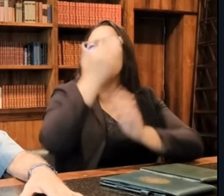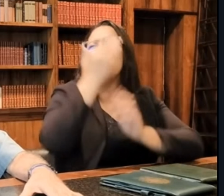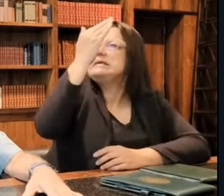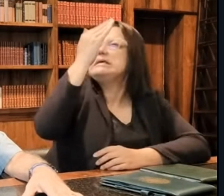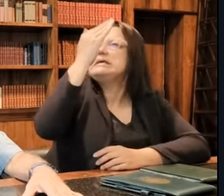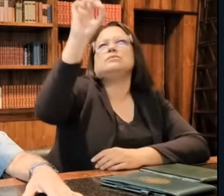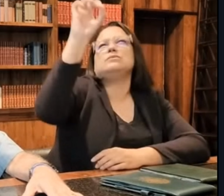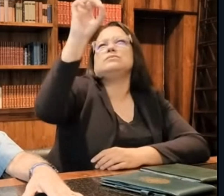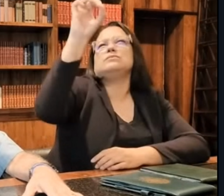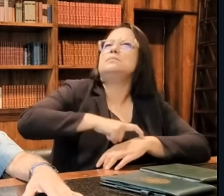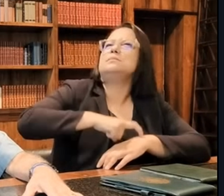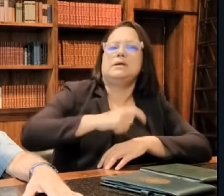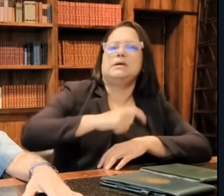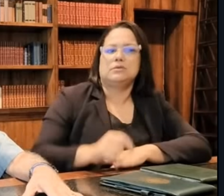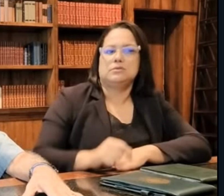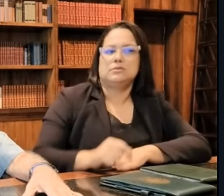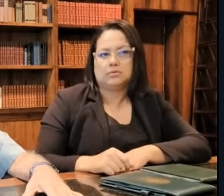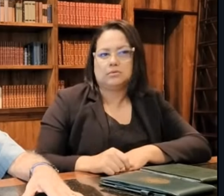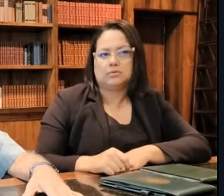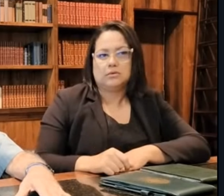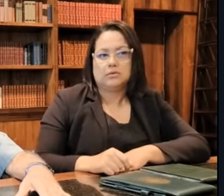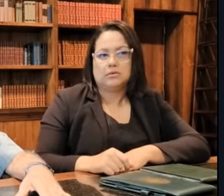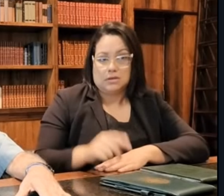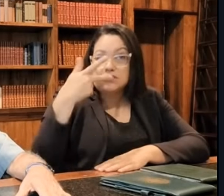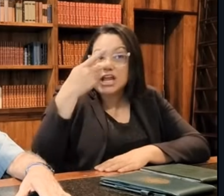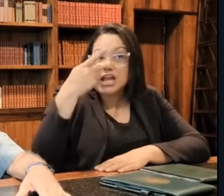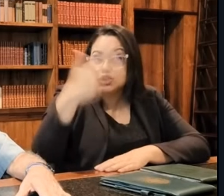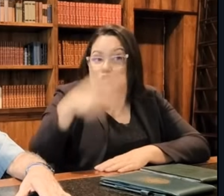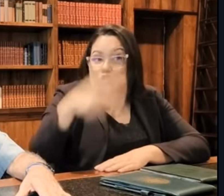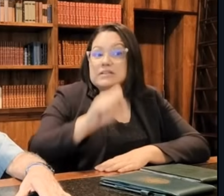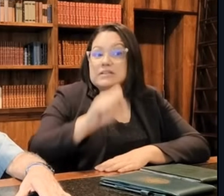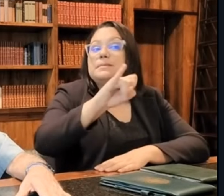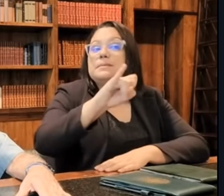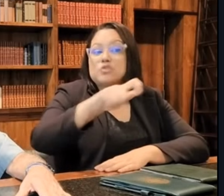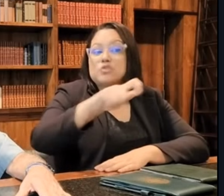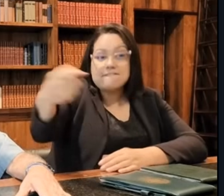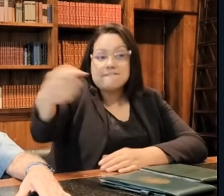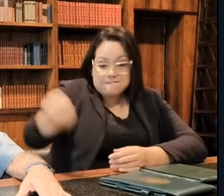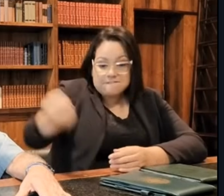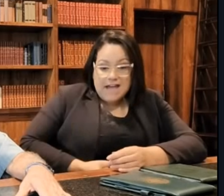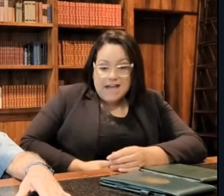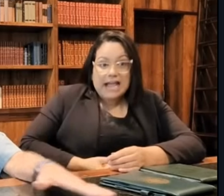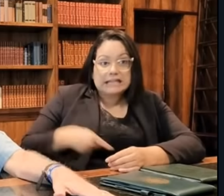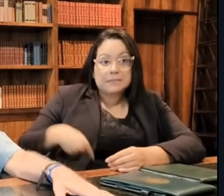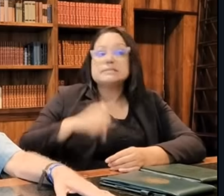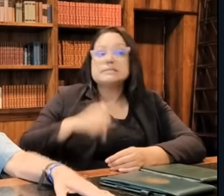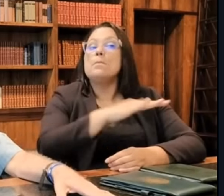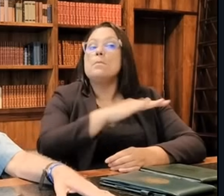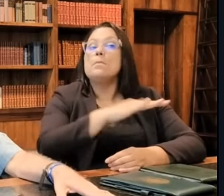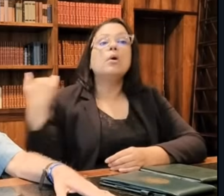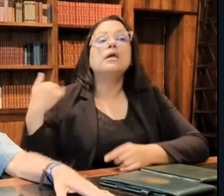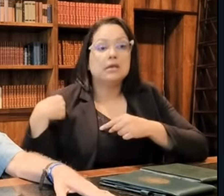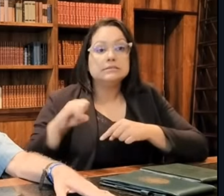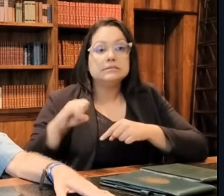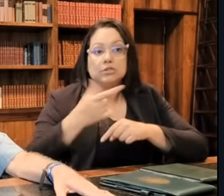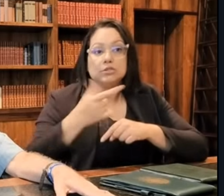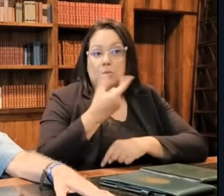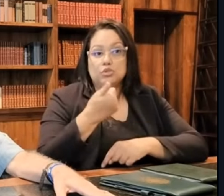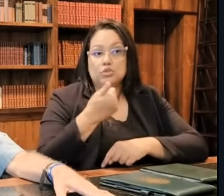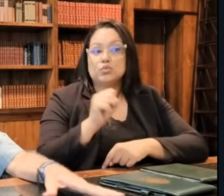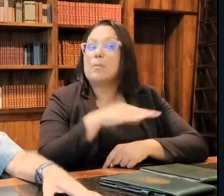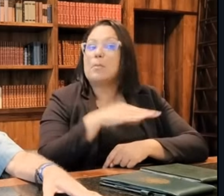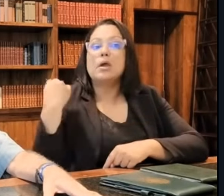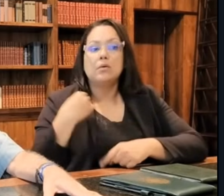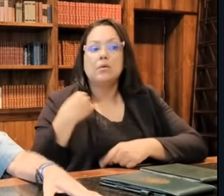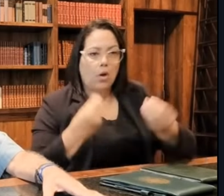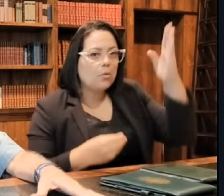Repito, se a facada tivesse sido fatal em 2018, como estaria o Brasil hoje?